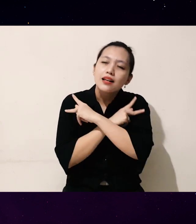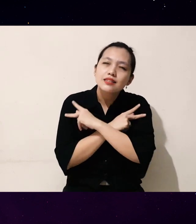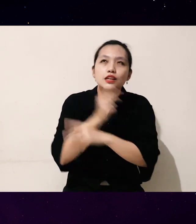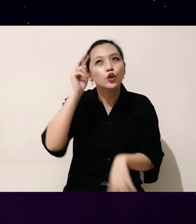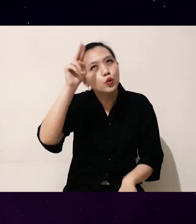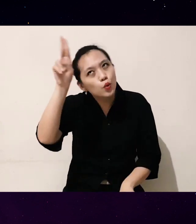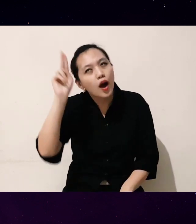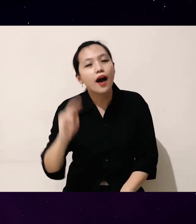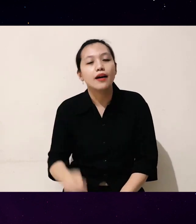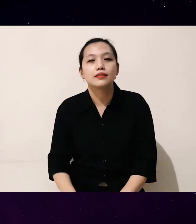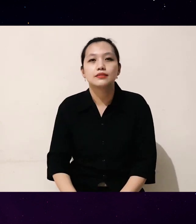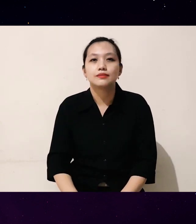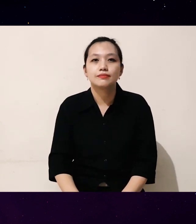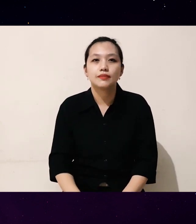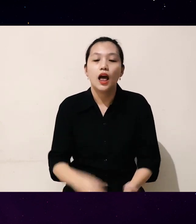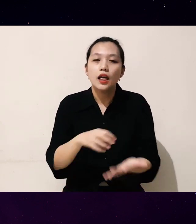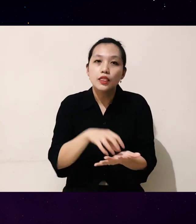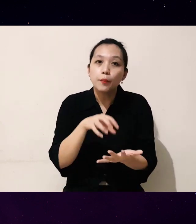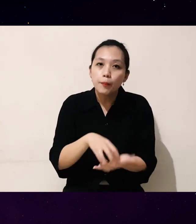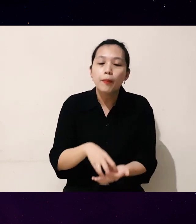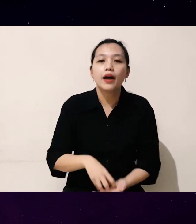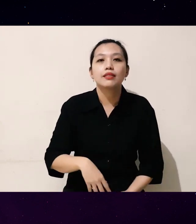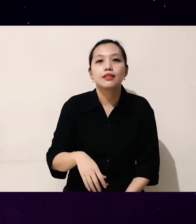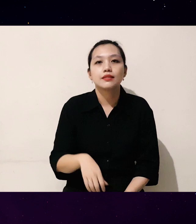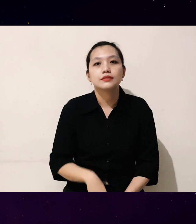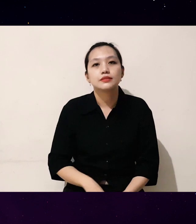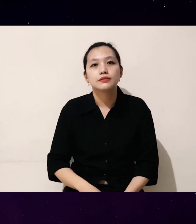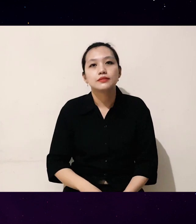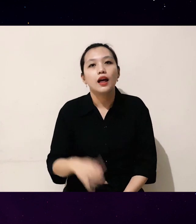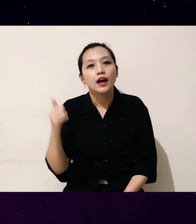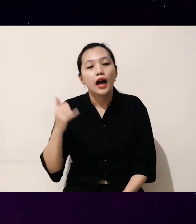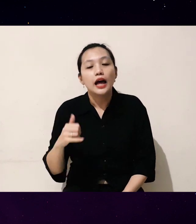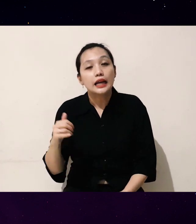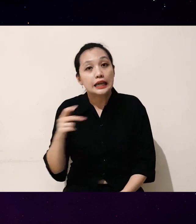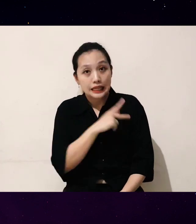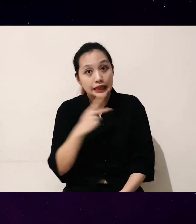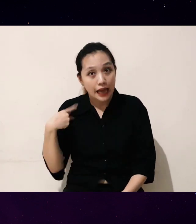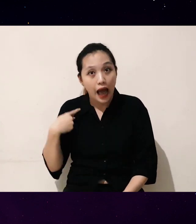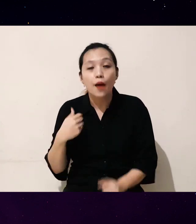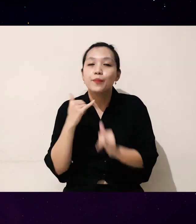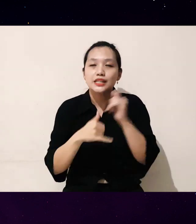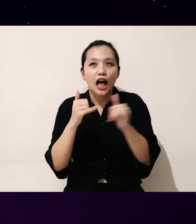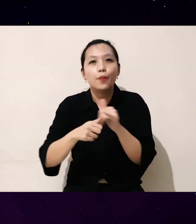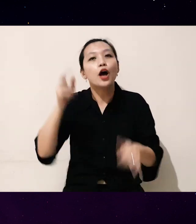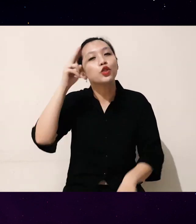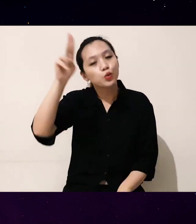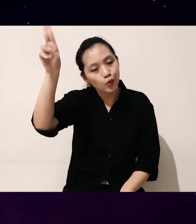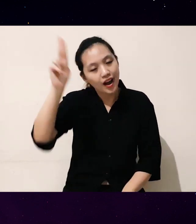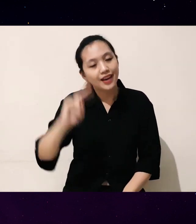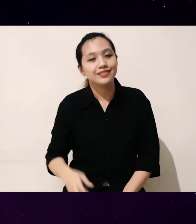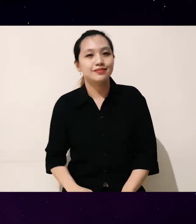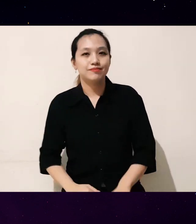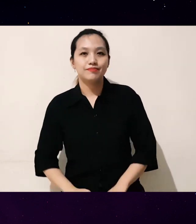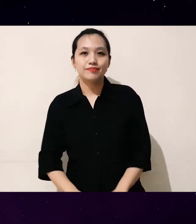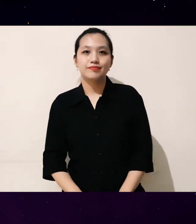Anda mengalami kasih Tuhan. Itu adalah tempat di mana Anda dan Tuhan bersama-sama dan semua